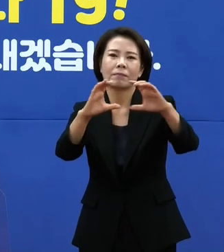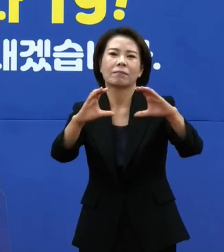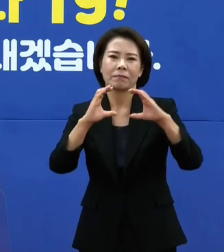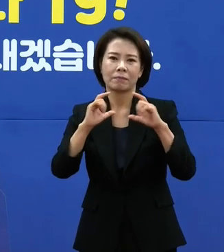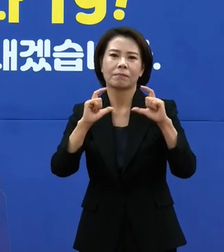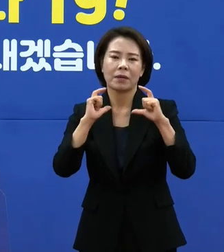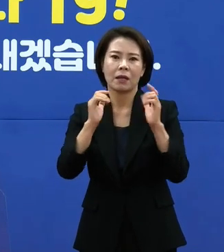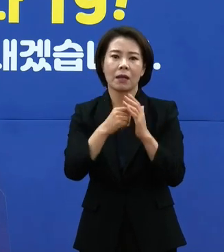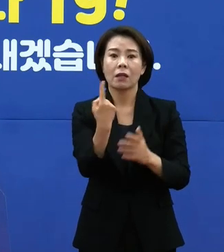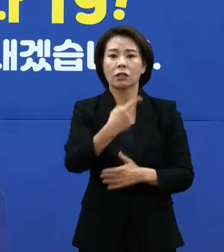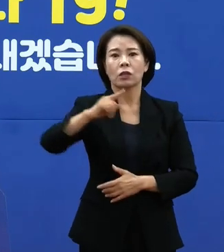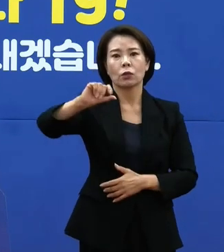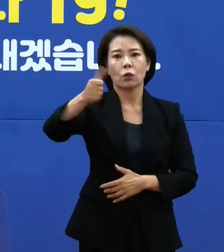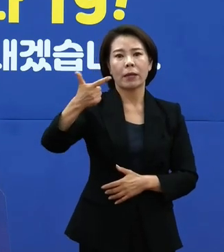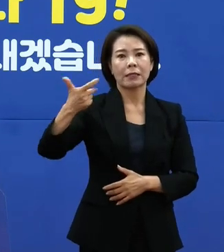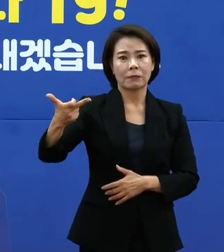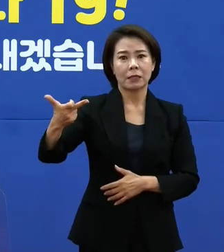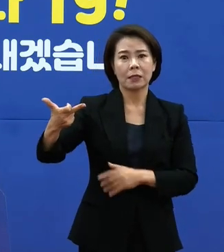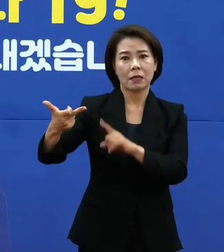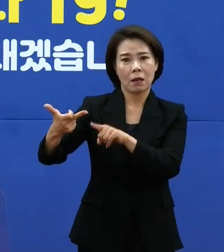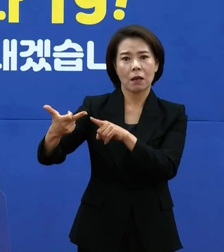그리고 1517번은